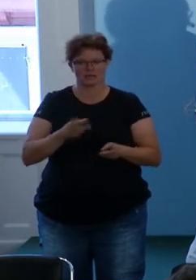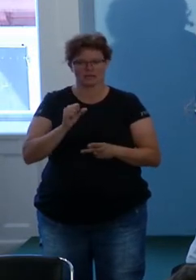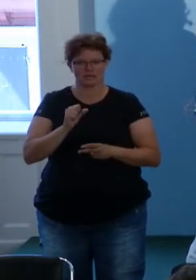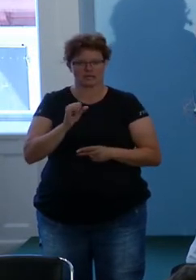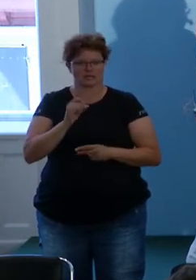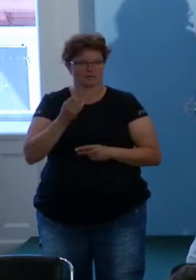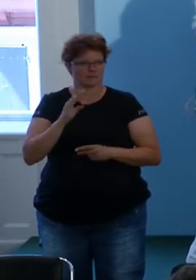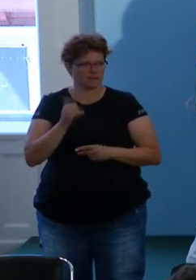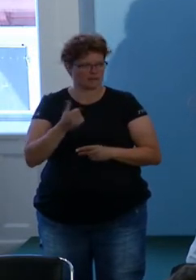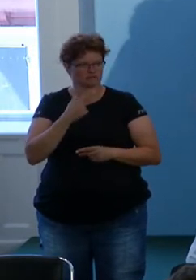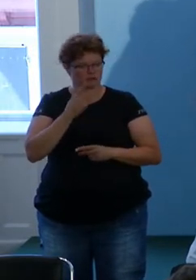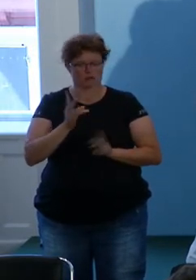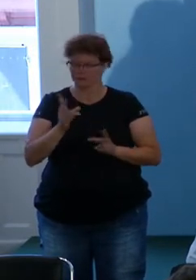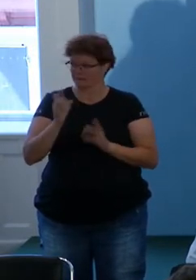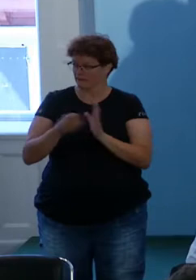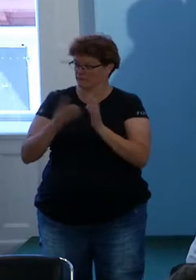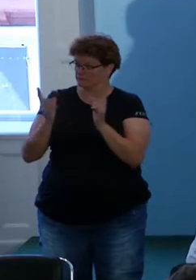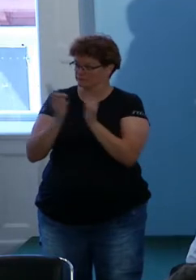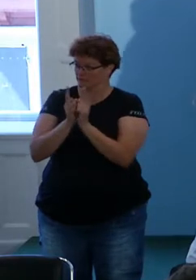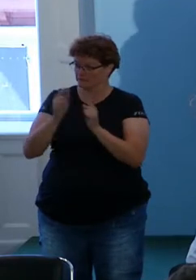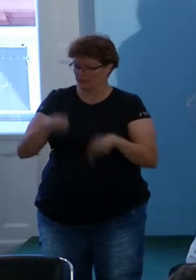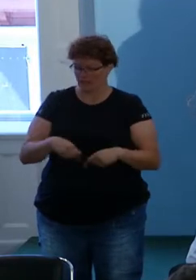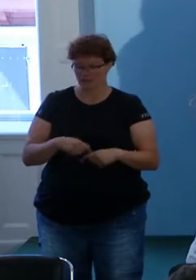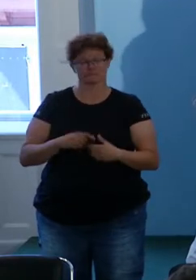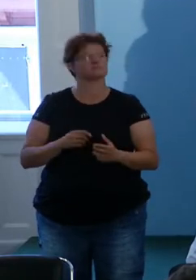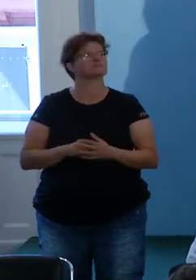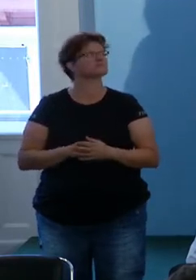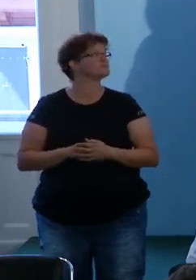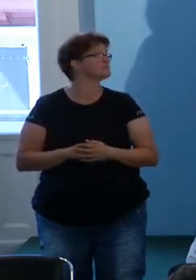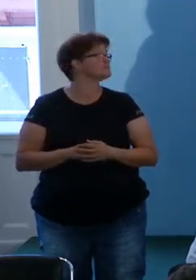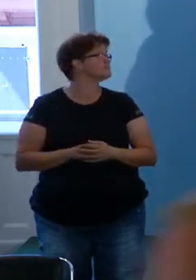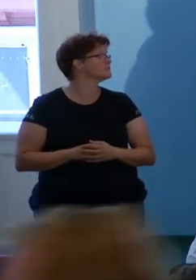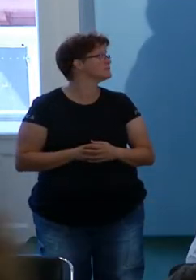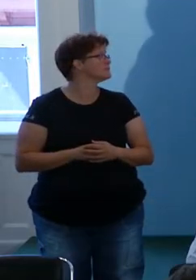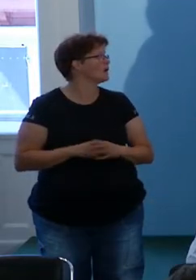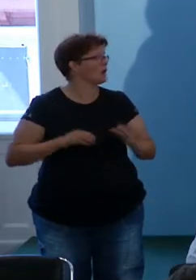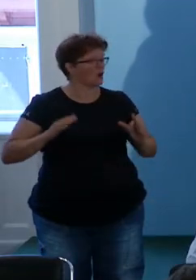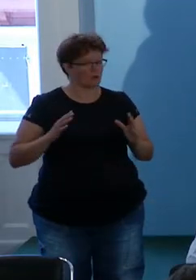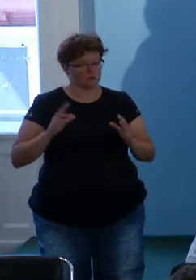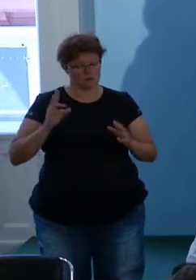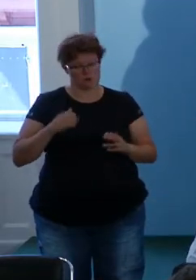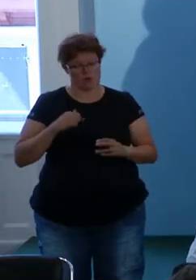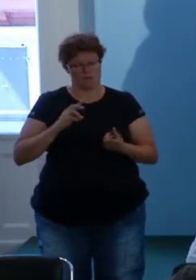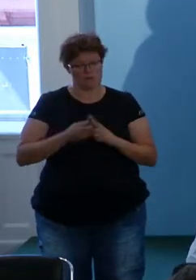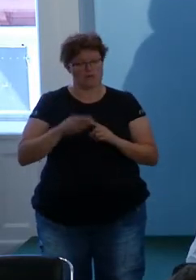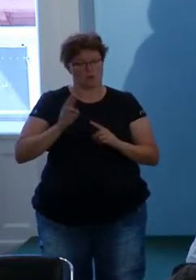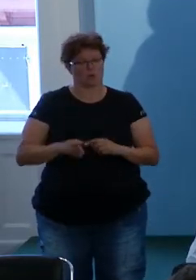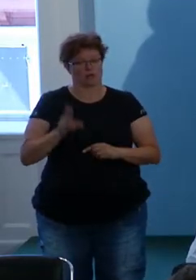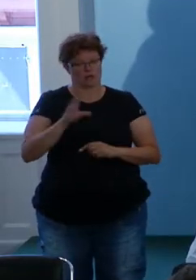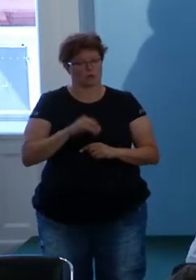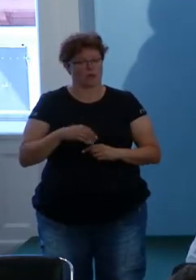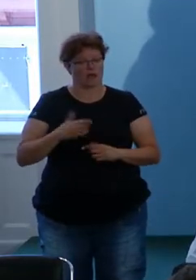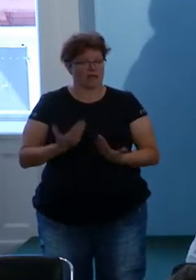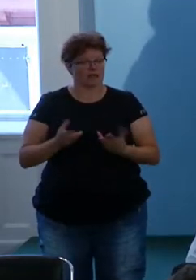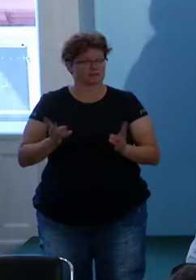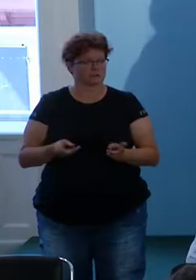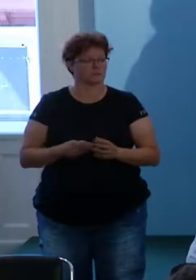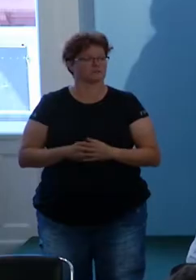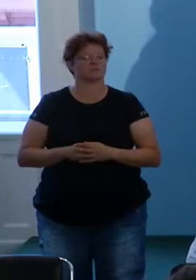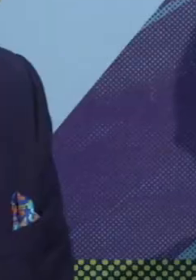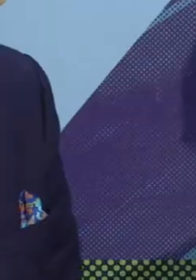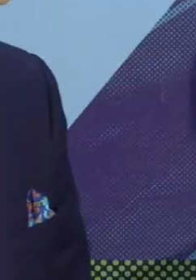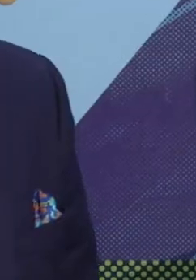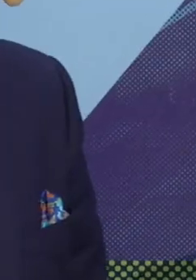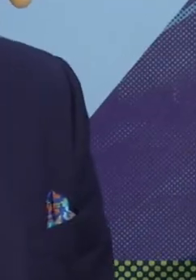det är därför vi ses här då? Ja, absolut. Så att krokaren bättre. Och får jag bli jättekonkret här då, så är det ju ändå så att det är